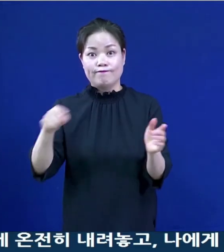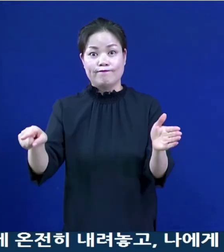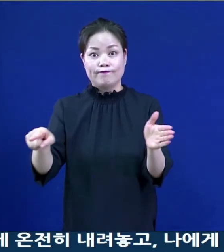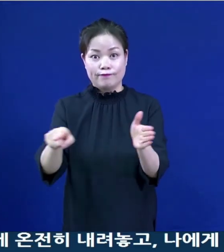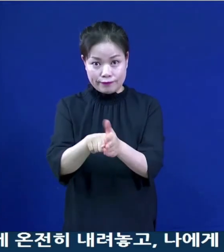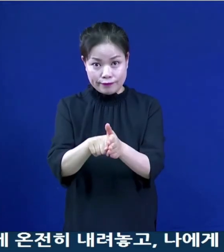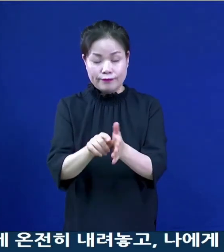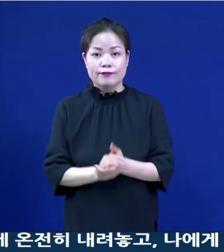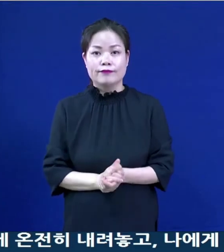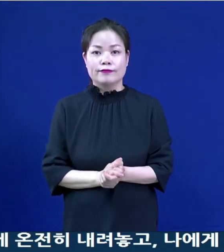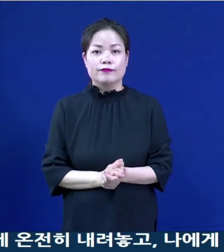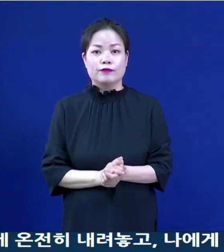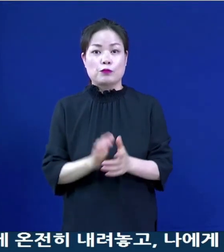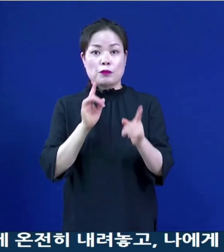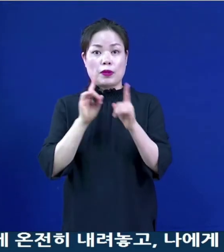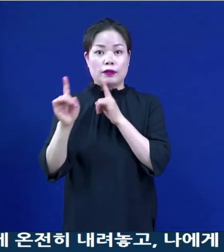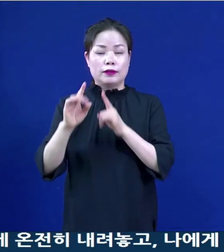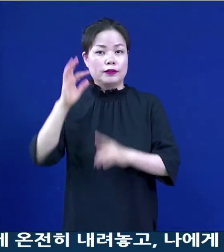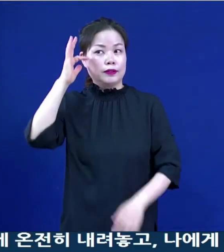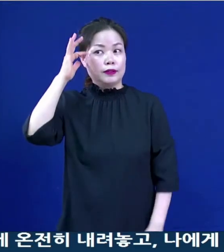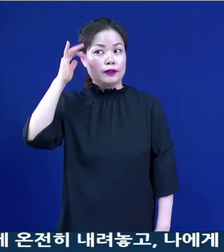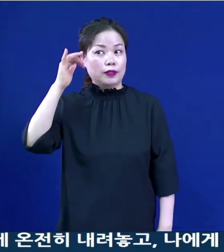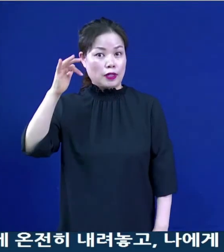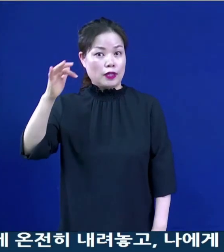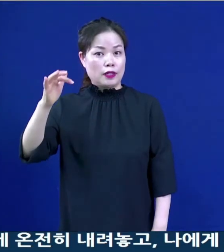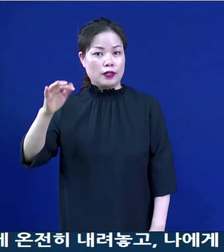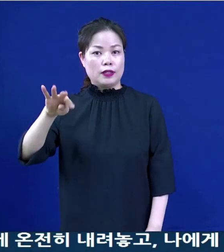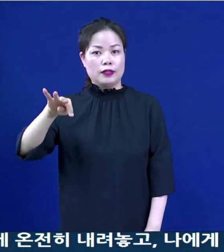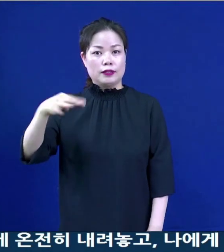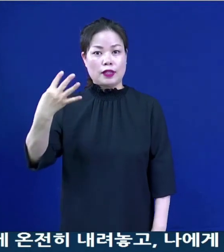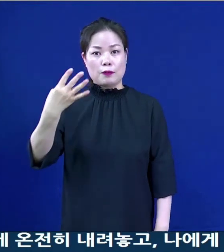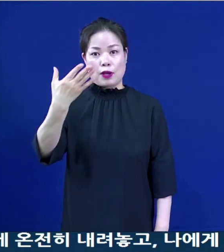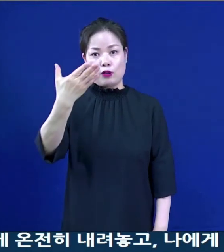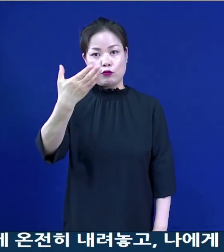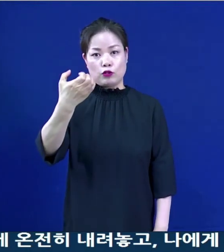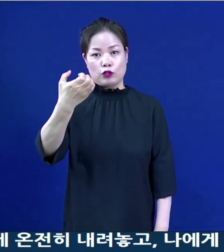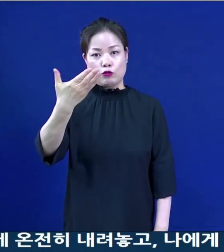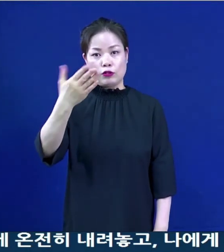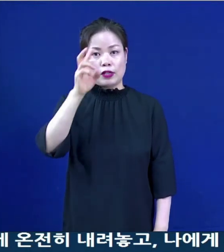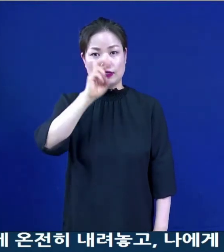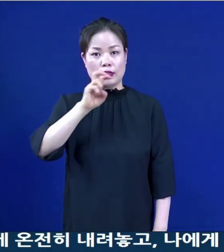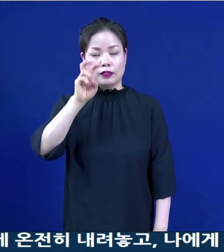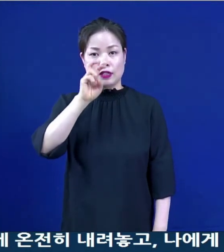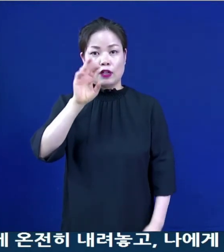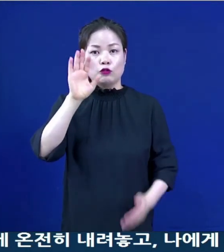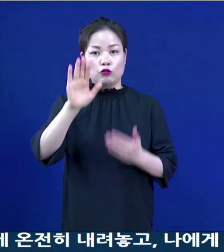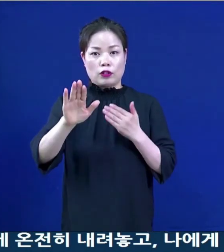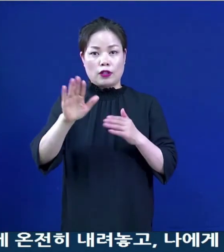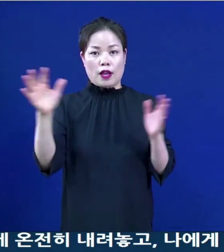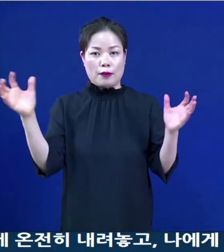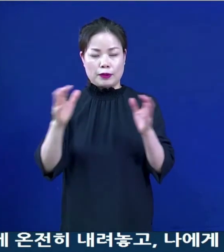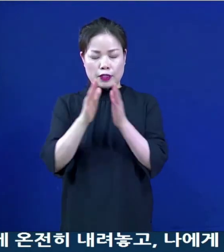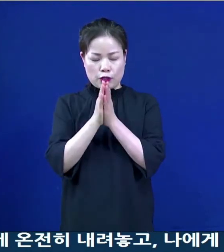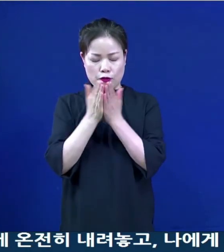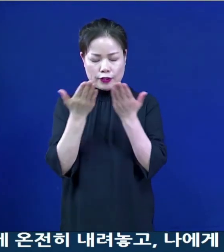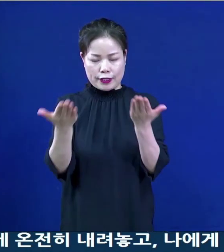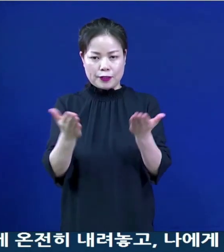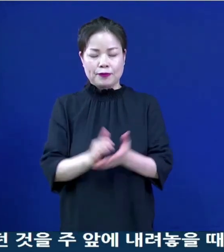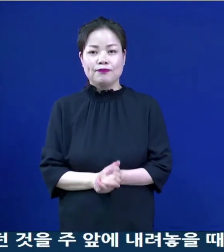믿습니다. 이 말씀 사모하면서 499장 찬양하신 후에 합심기도 드리겠습니다.